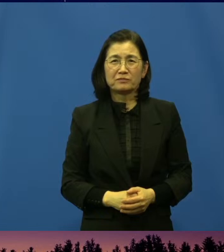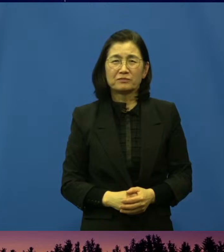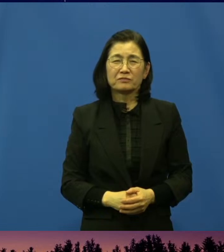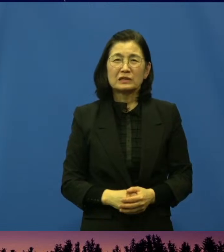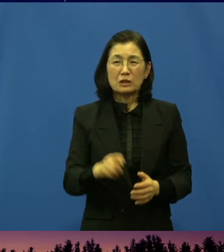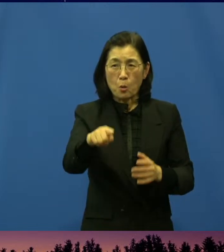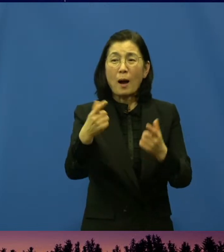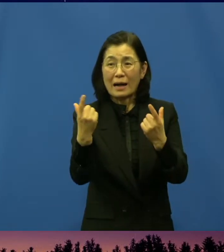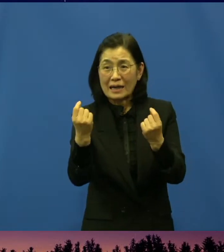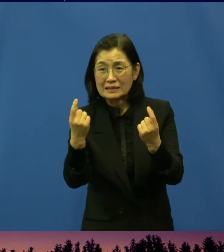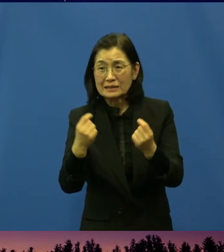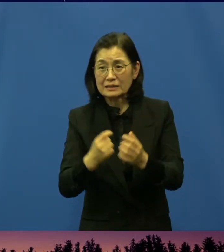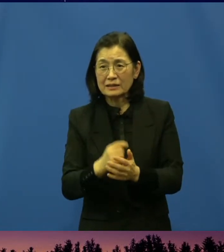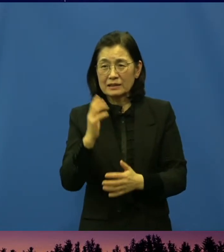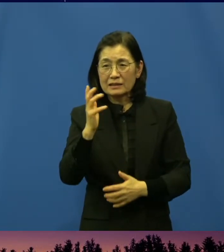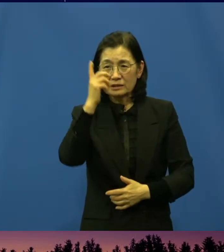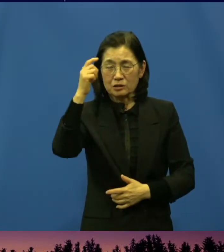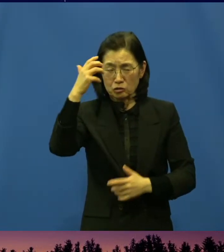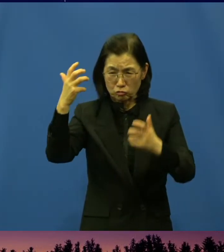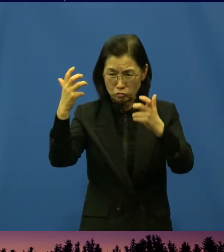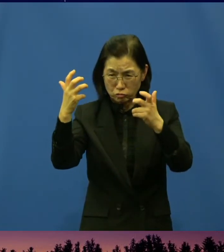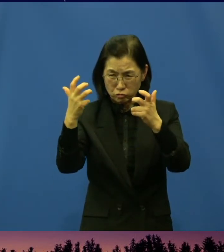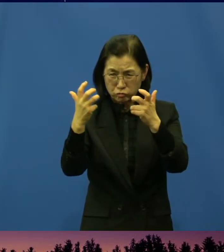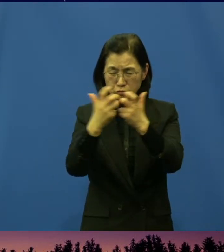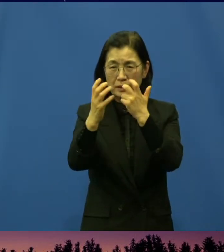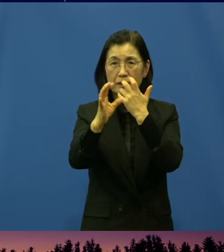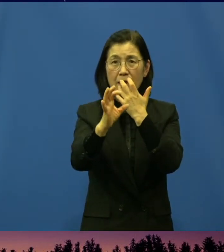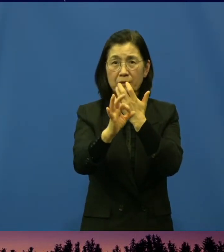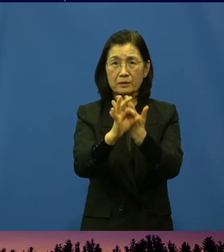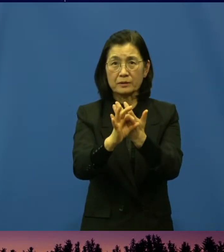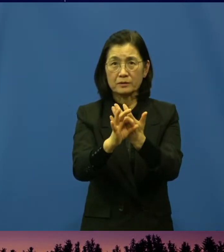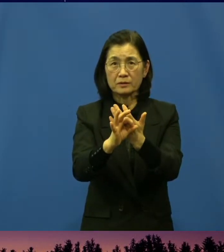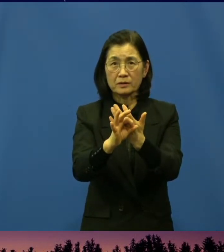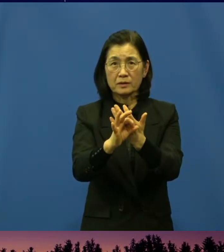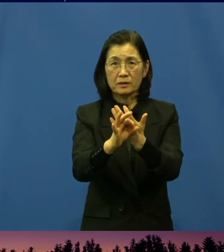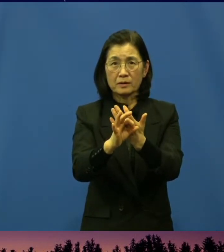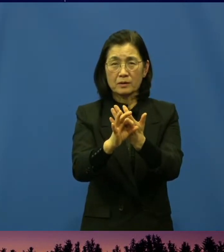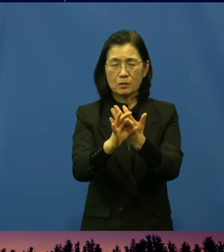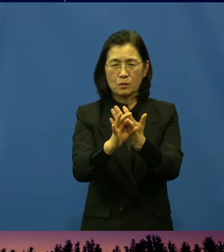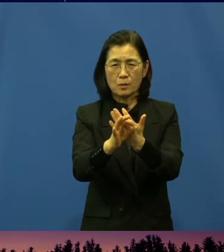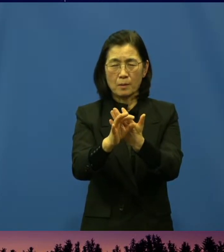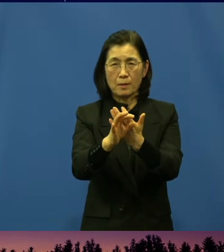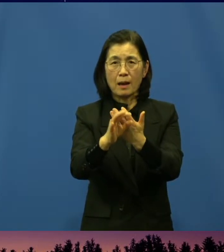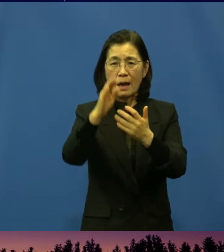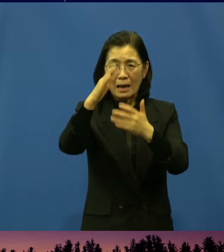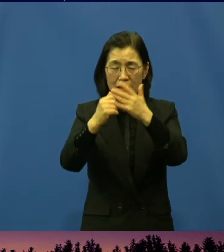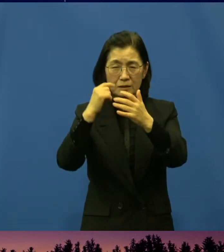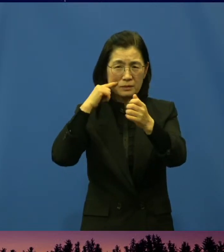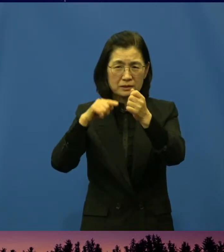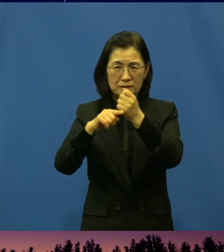여러분, 성령 충만하면 곱게 가는 거예요. 왜? 하나님의 뜻이 명확하니까.